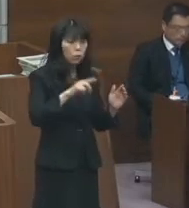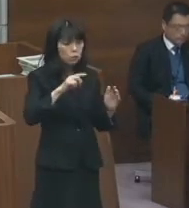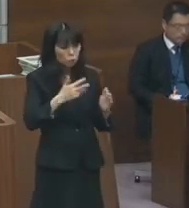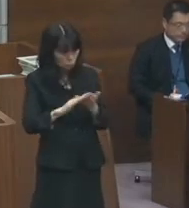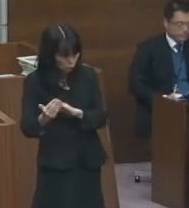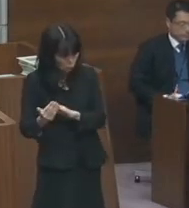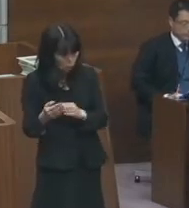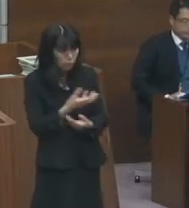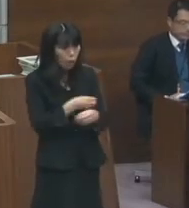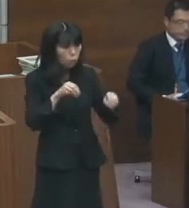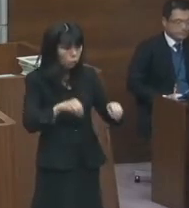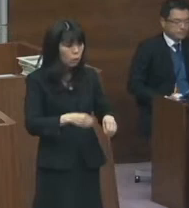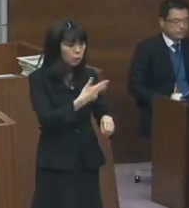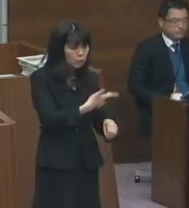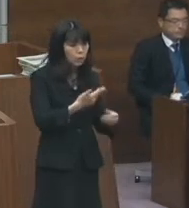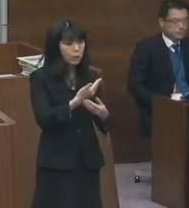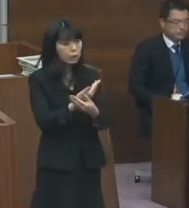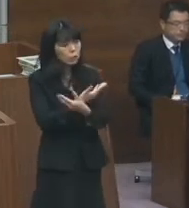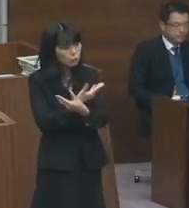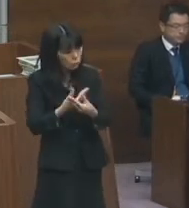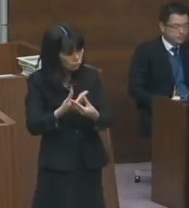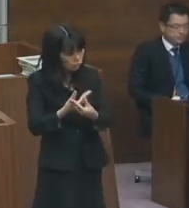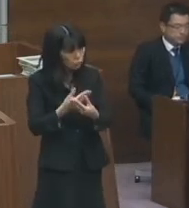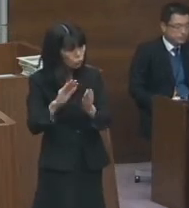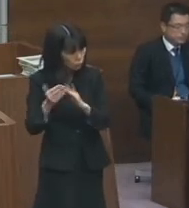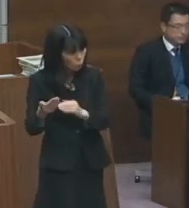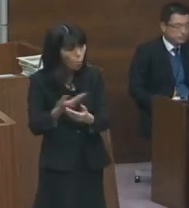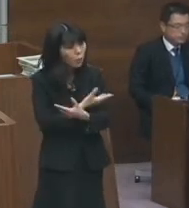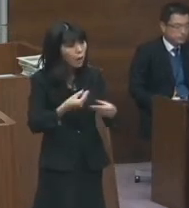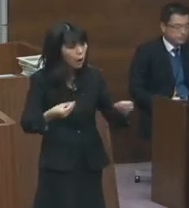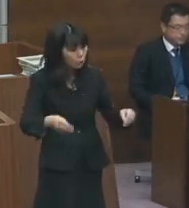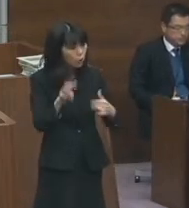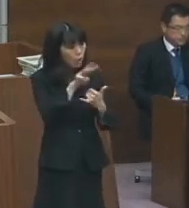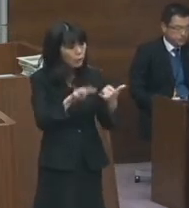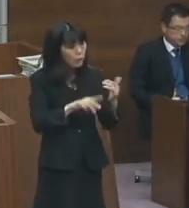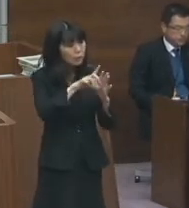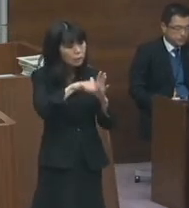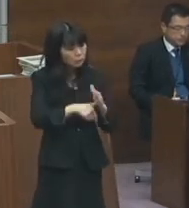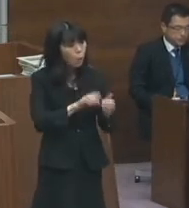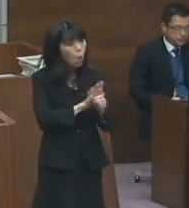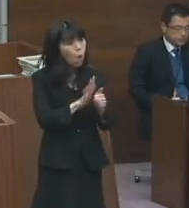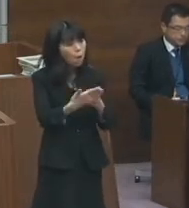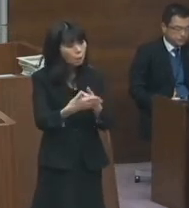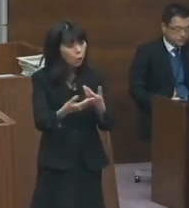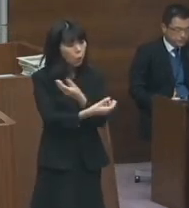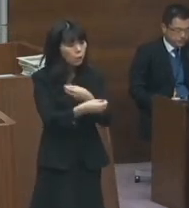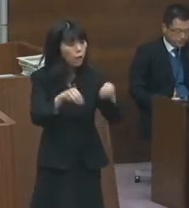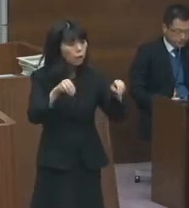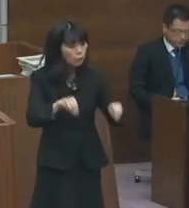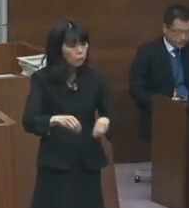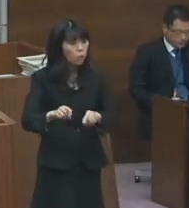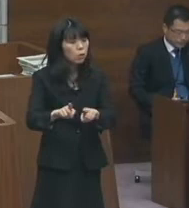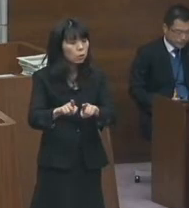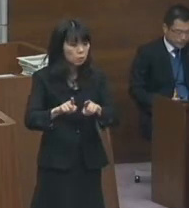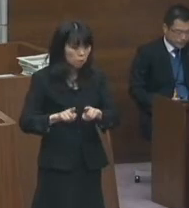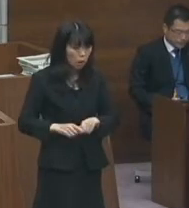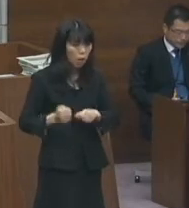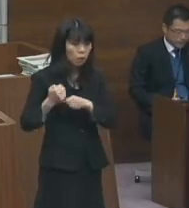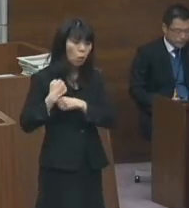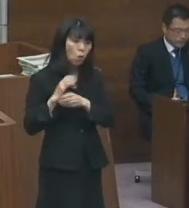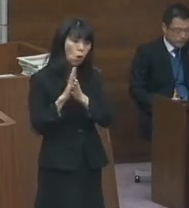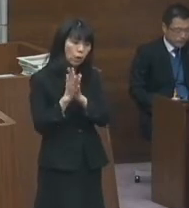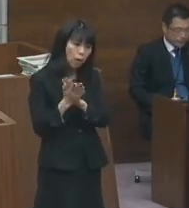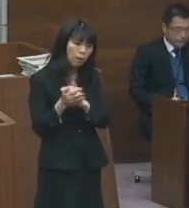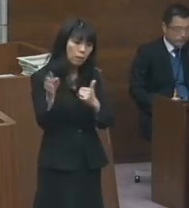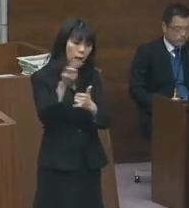及び市庁相互間の災害時応援協定に基づき、 兵庫県災害対応総合情報ネットワ